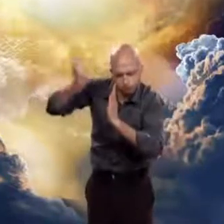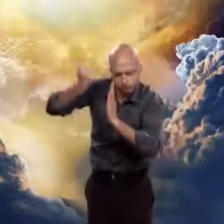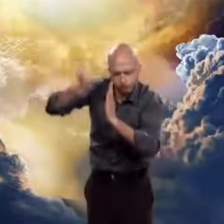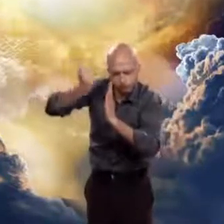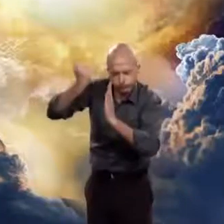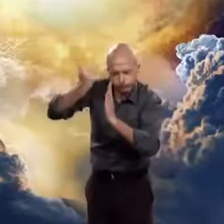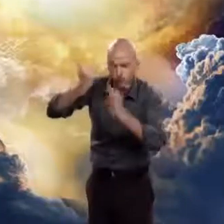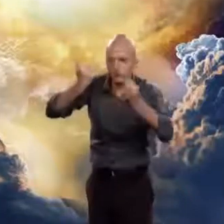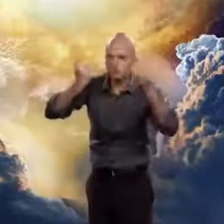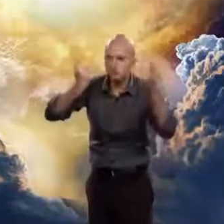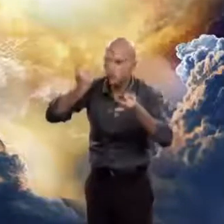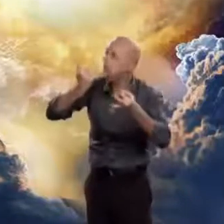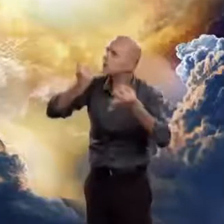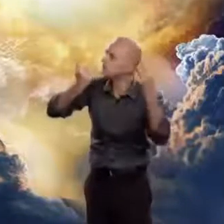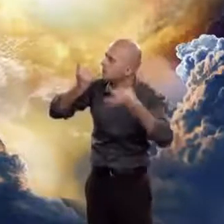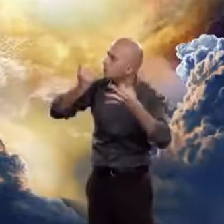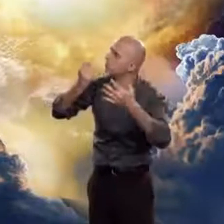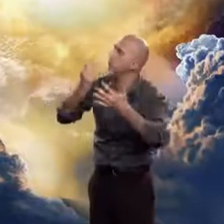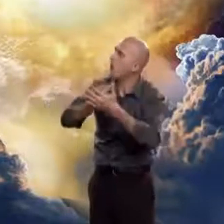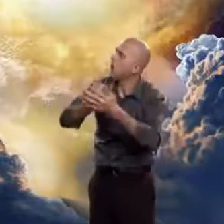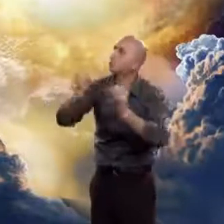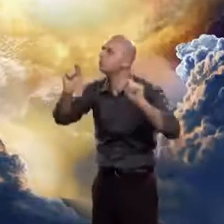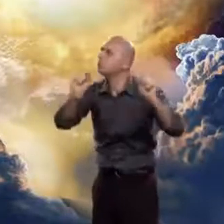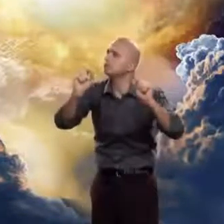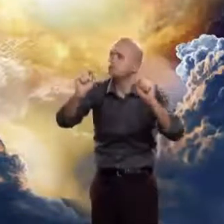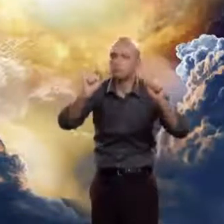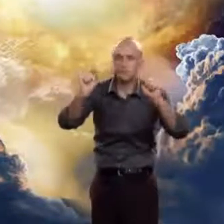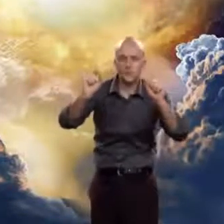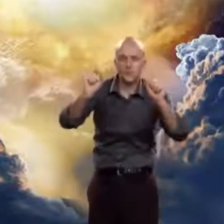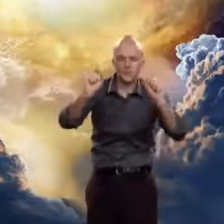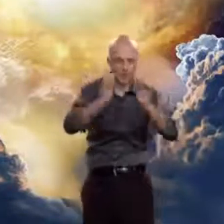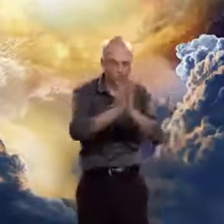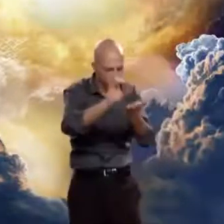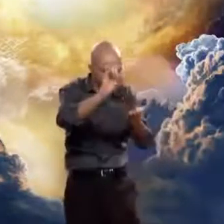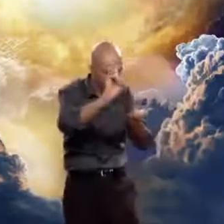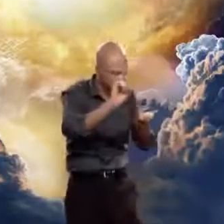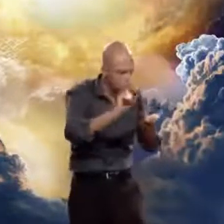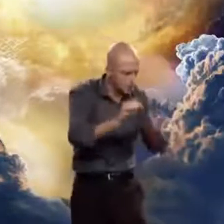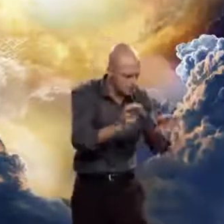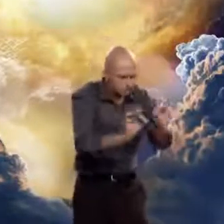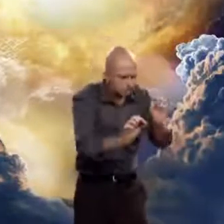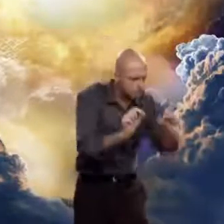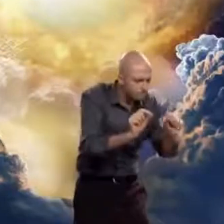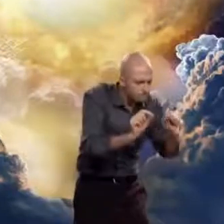não creem em Jesus? Esses mestres levaram muitos judeus a rejeitar o Salvador.